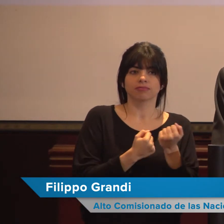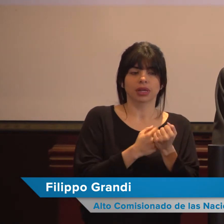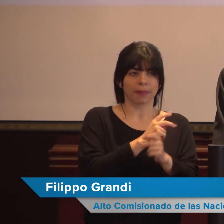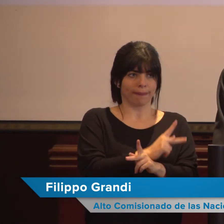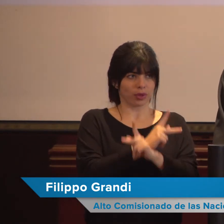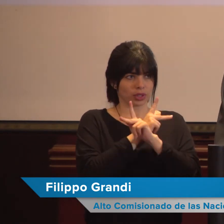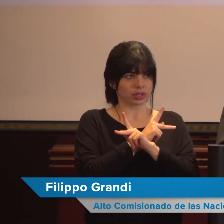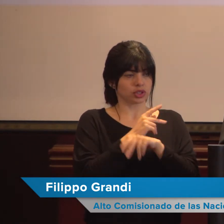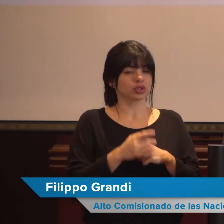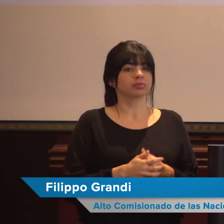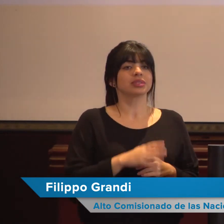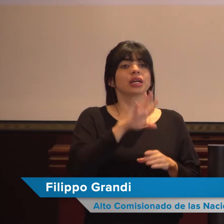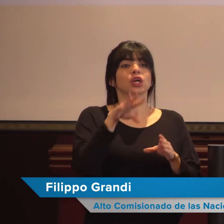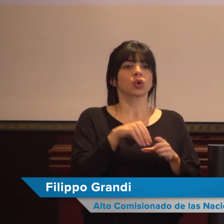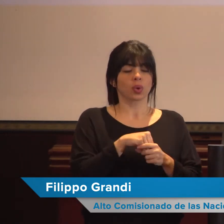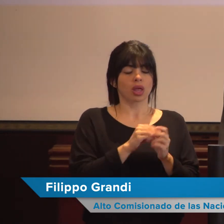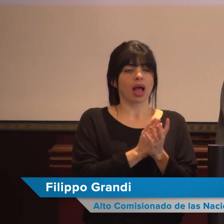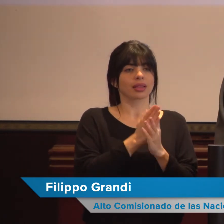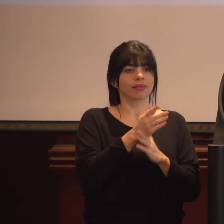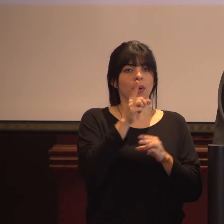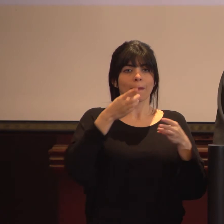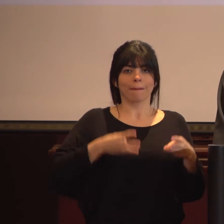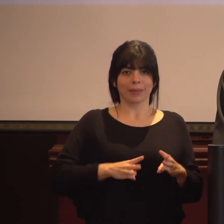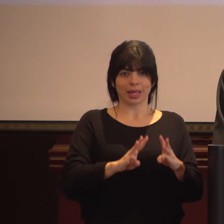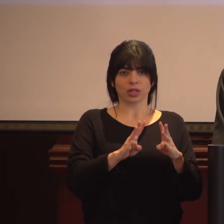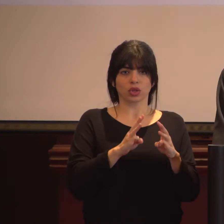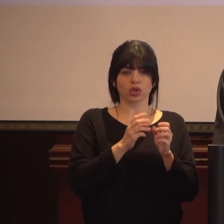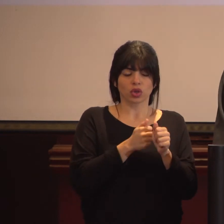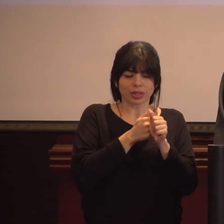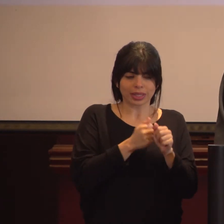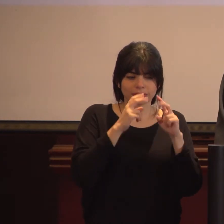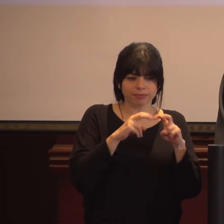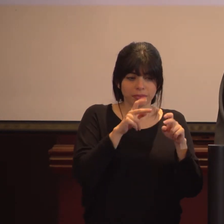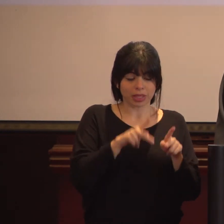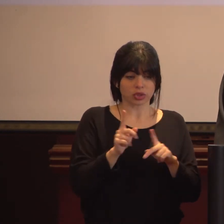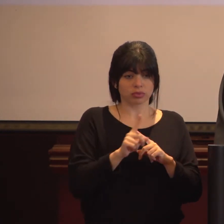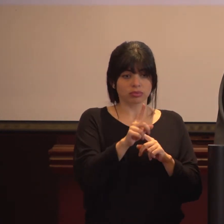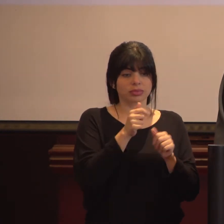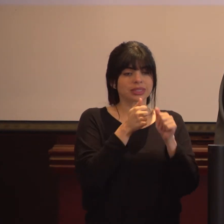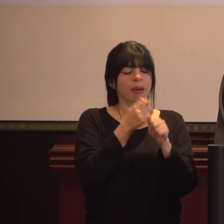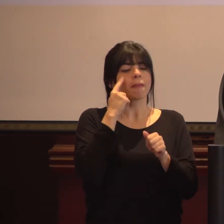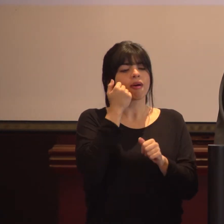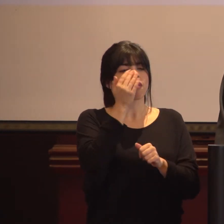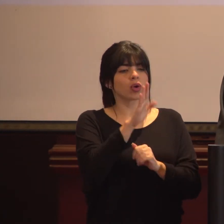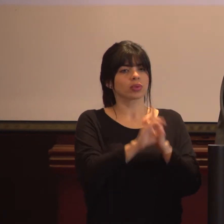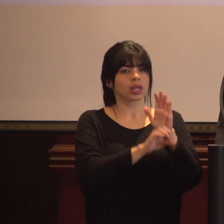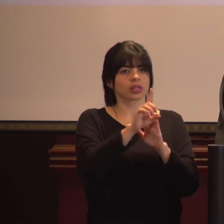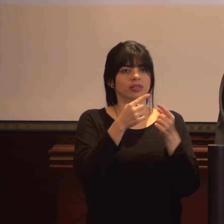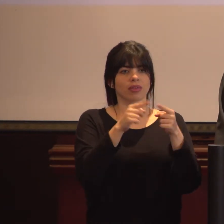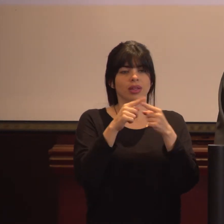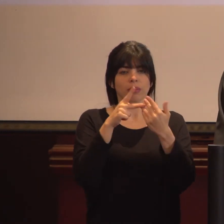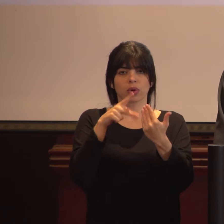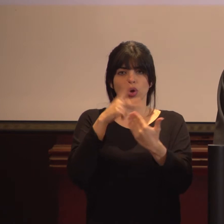protección incluido a través de un mecanismo de seguimiento para facilitar el desarrollo de programas